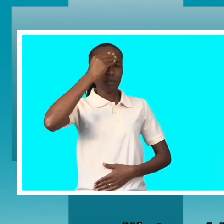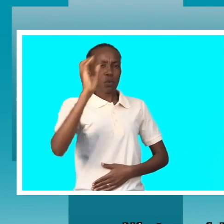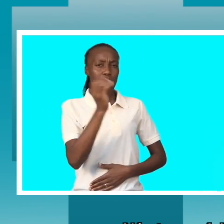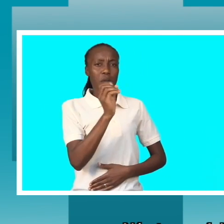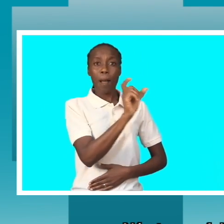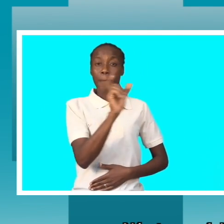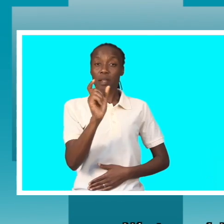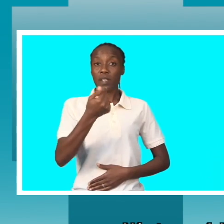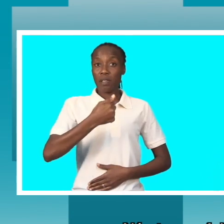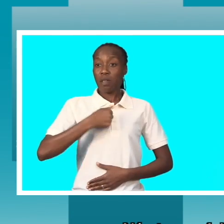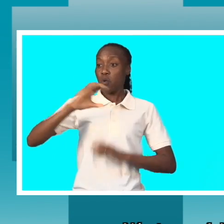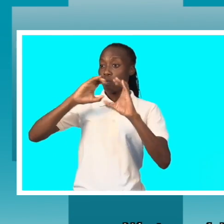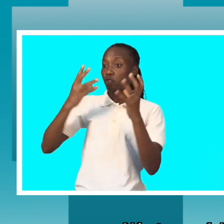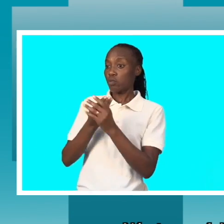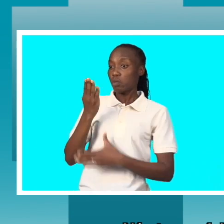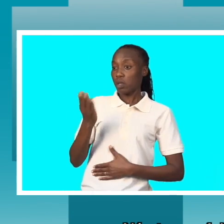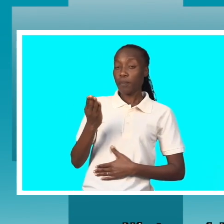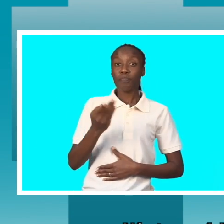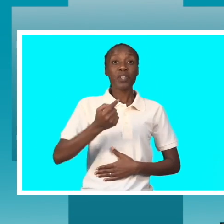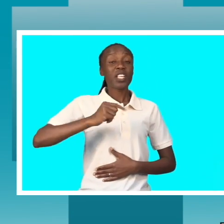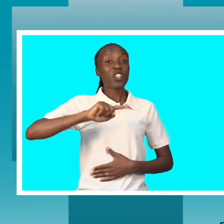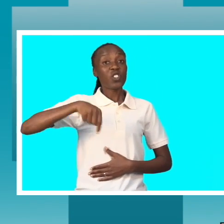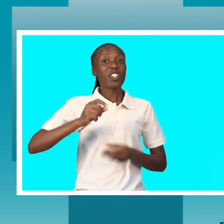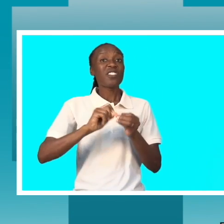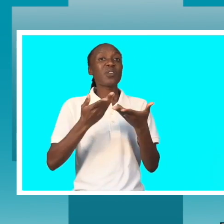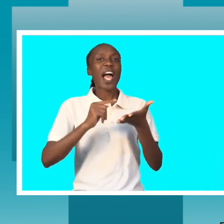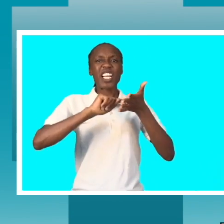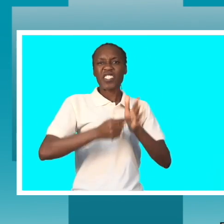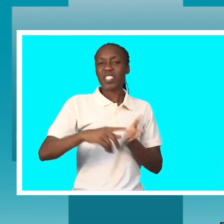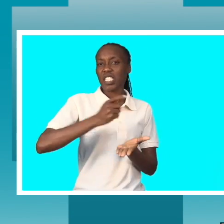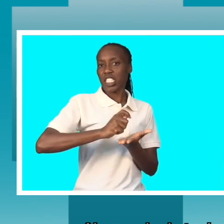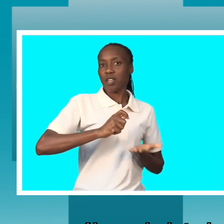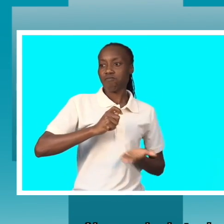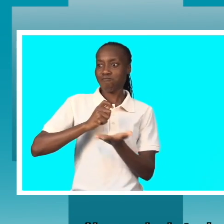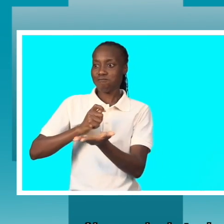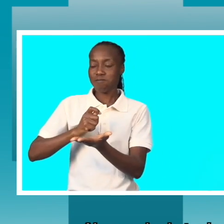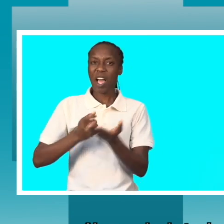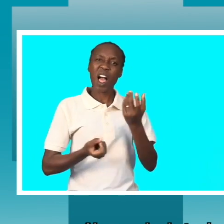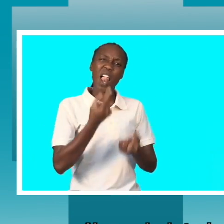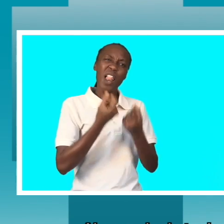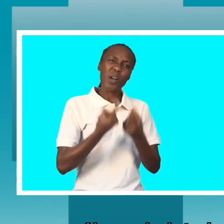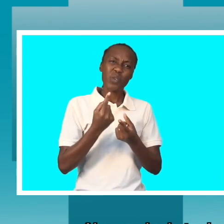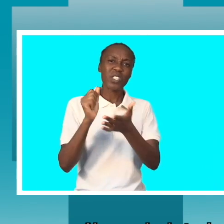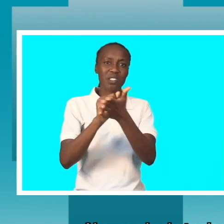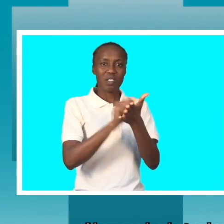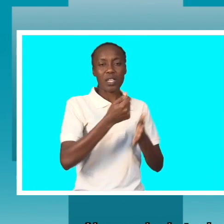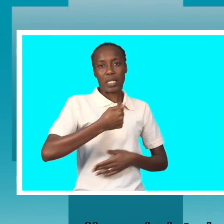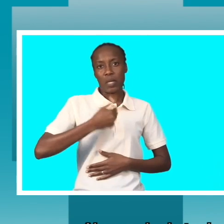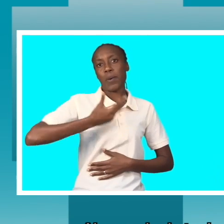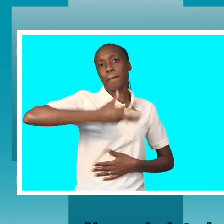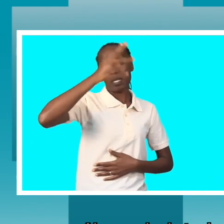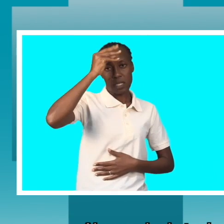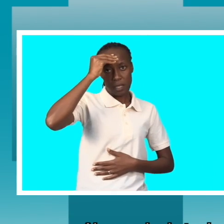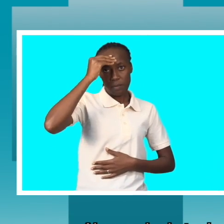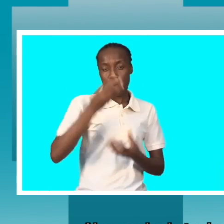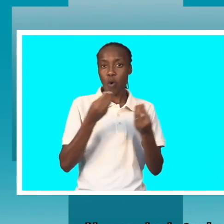as palavras que eu tenho comunicado com elas, às vezes elas escrevem. Às vezes, alguns sinais eu tenho percebido